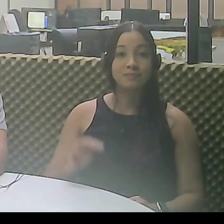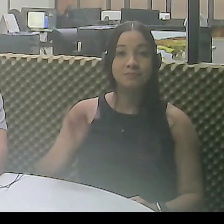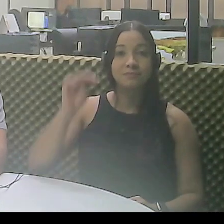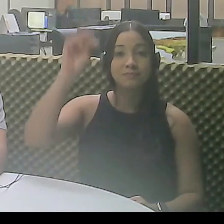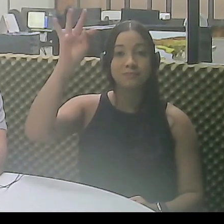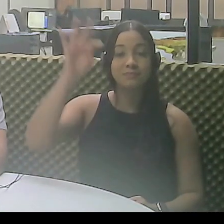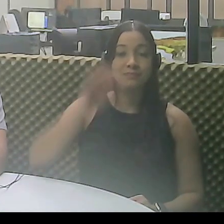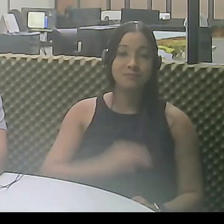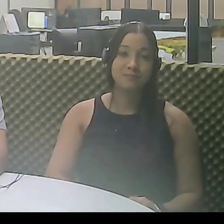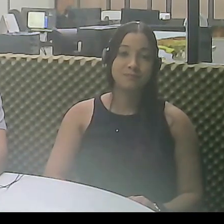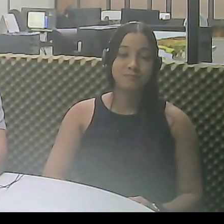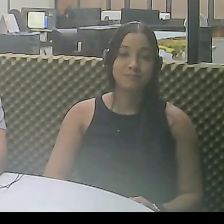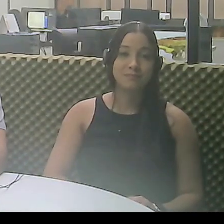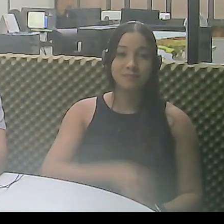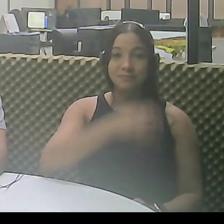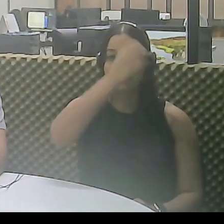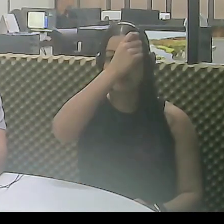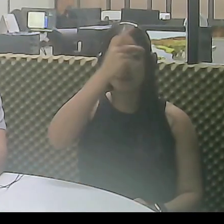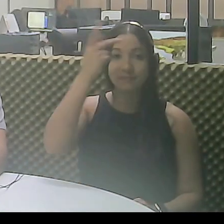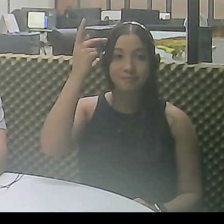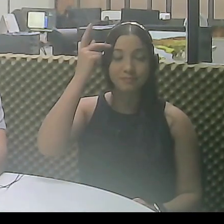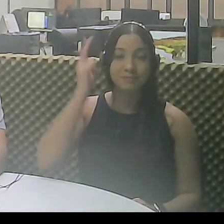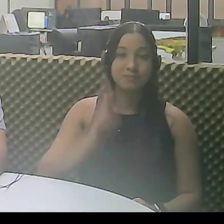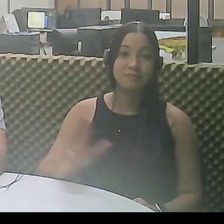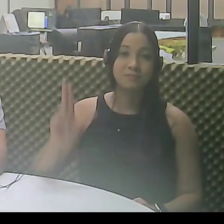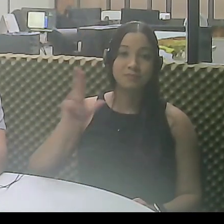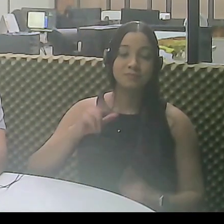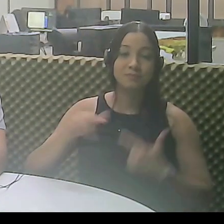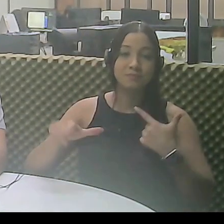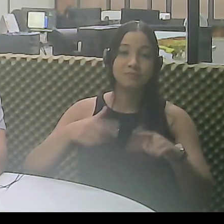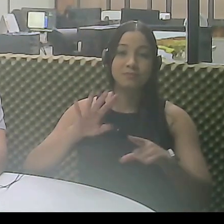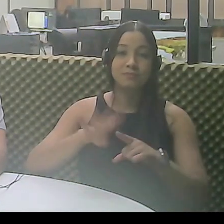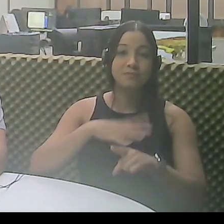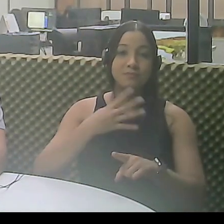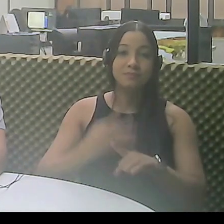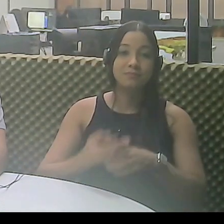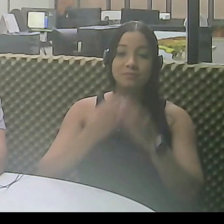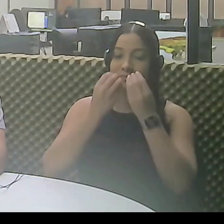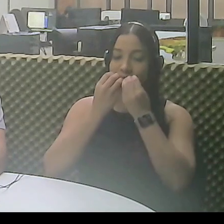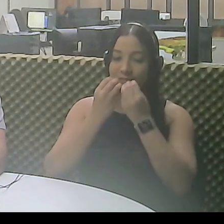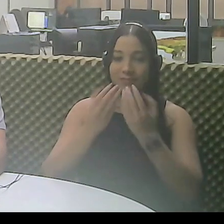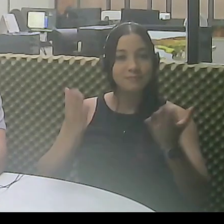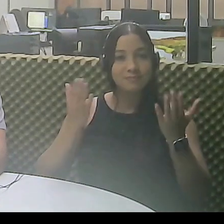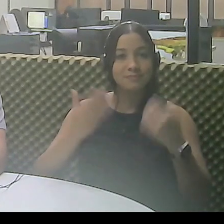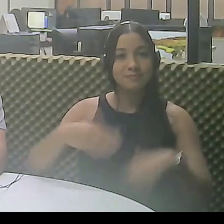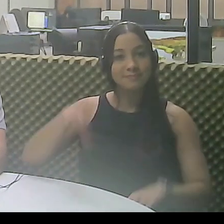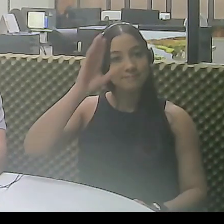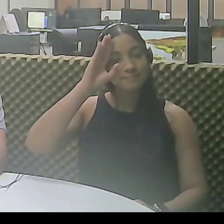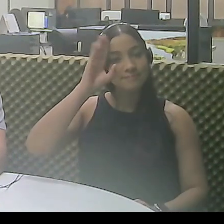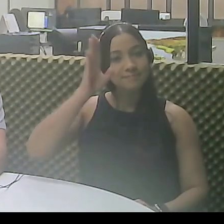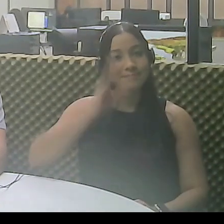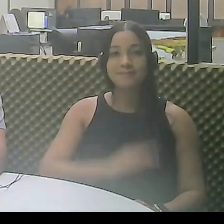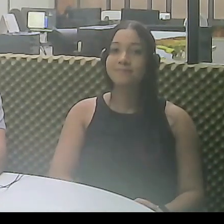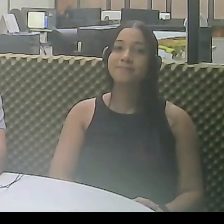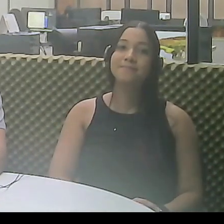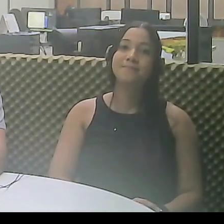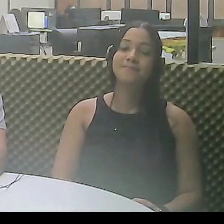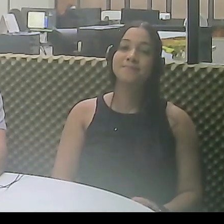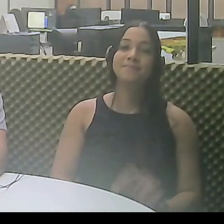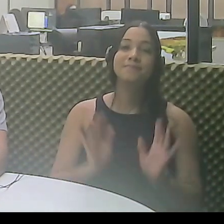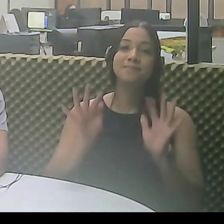Comunicação, Marco Túlio de Castro Kalimann. Prefeitura de Uberlândia. Fazer mais, fazer bem. Até a